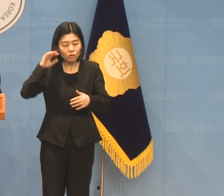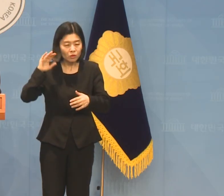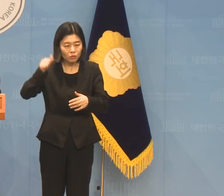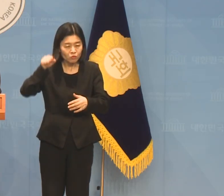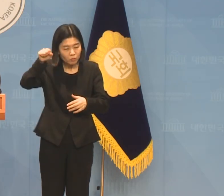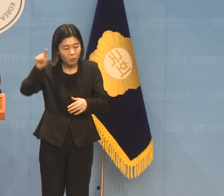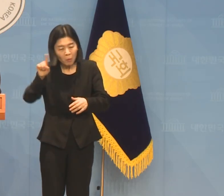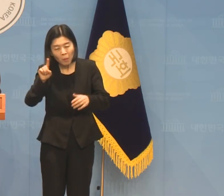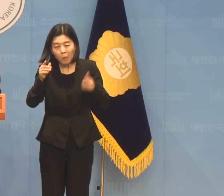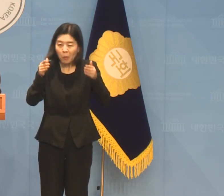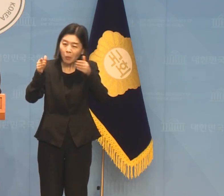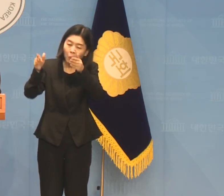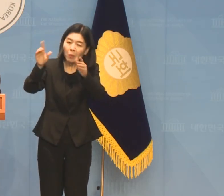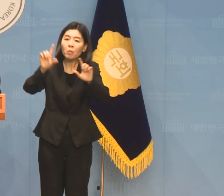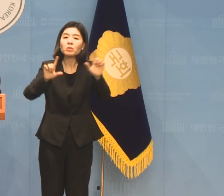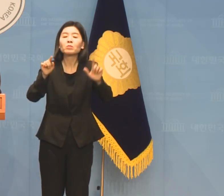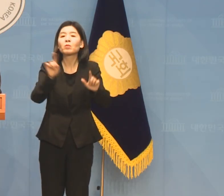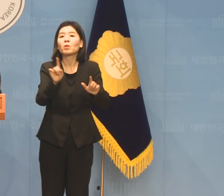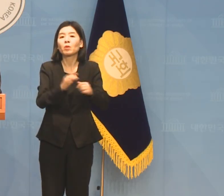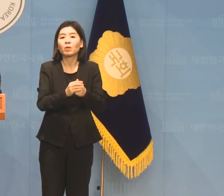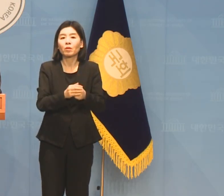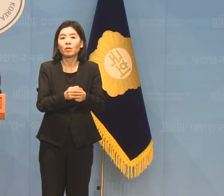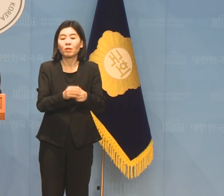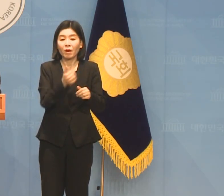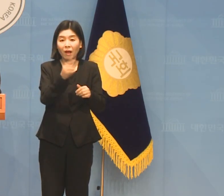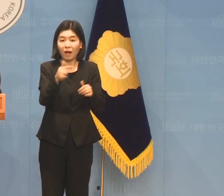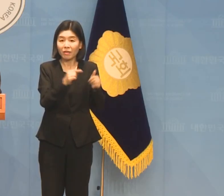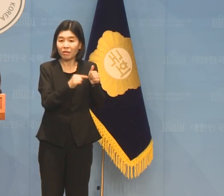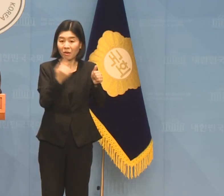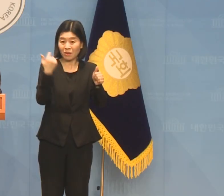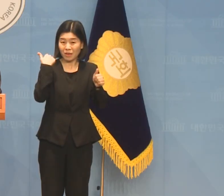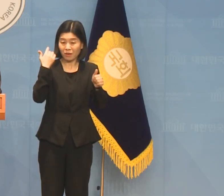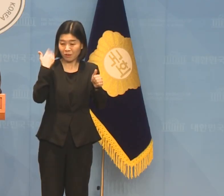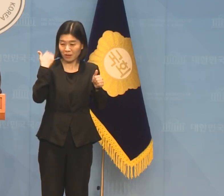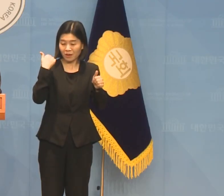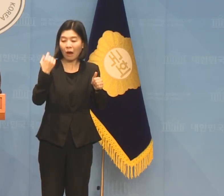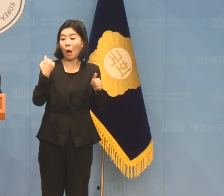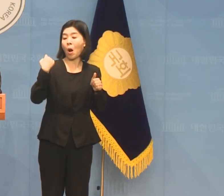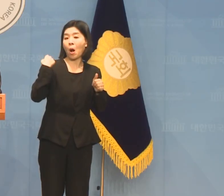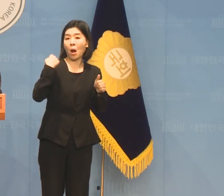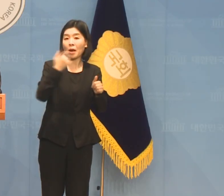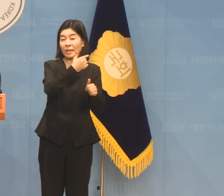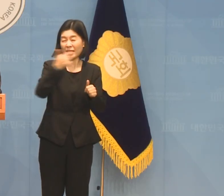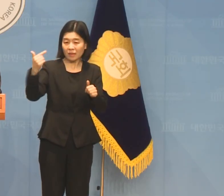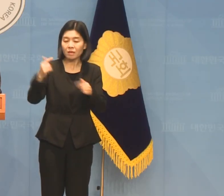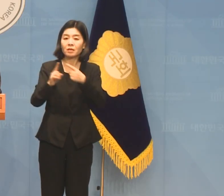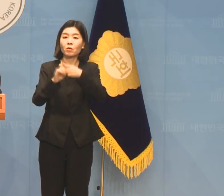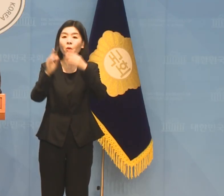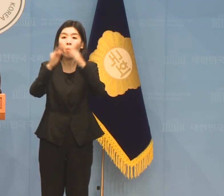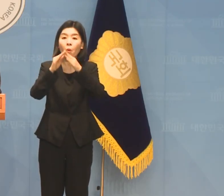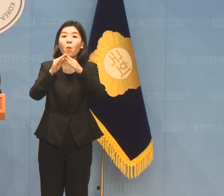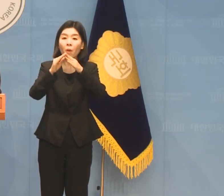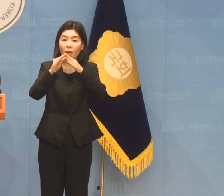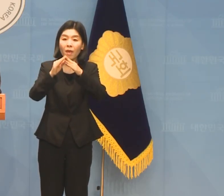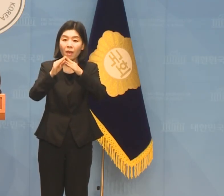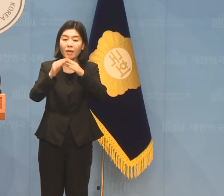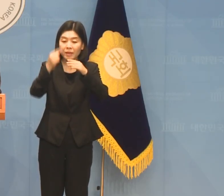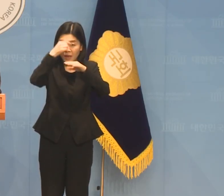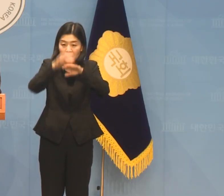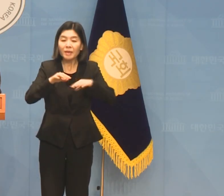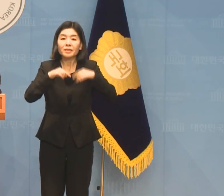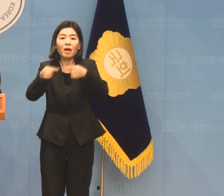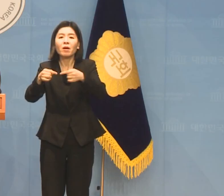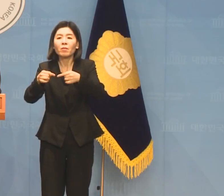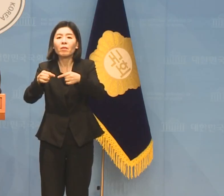어제 대형 교회 부활절 기념 예배에 참석한 것 역시 대권 주자의 필수 코스라고 합니다.